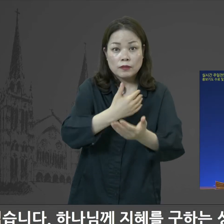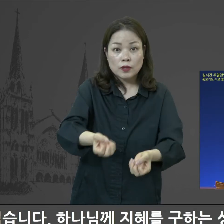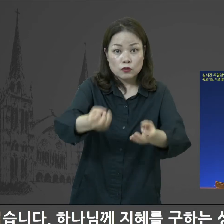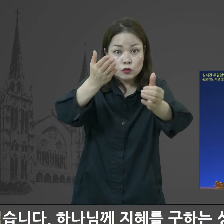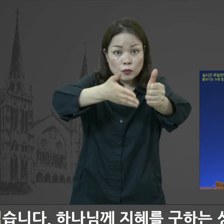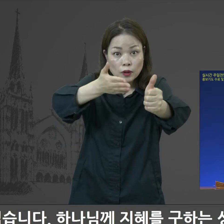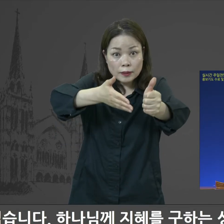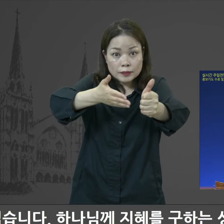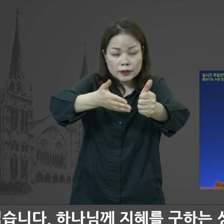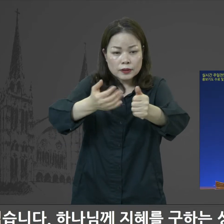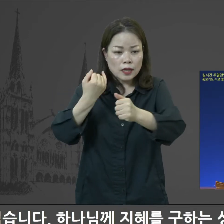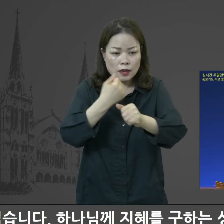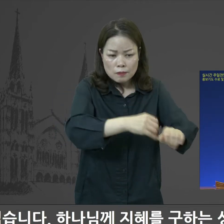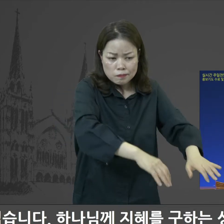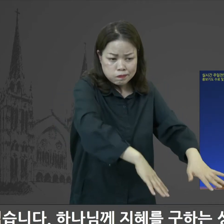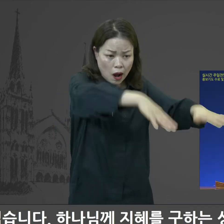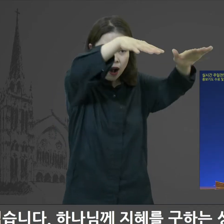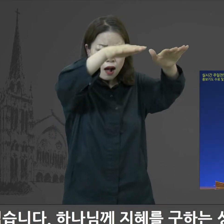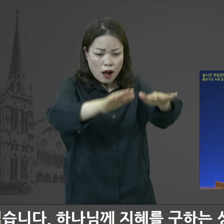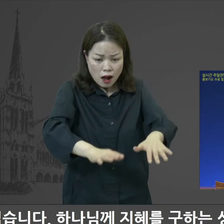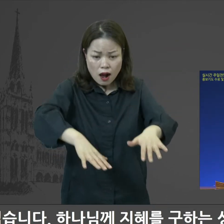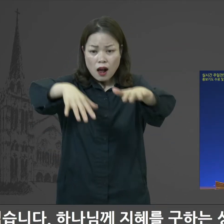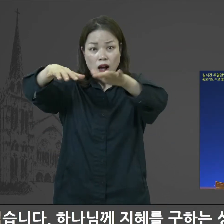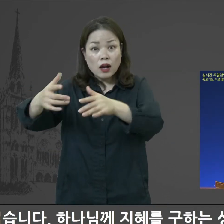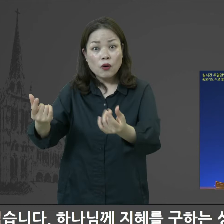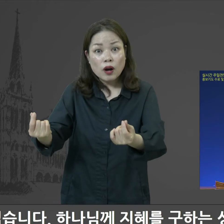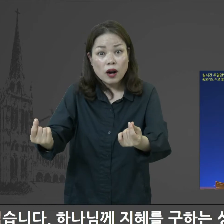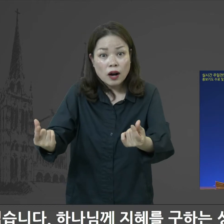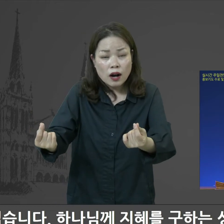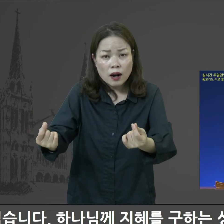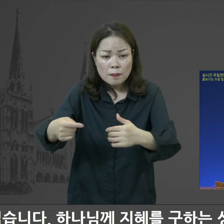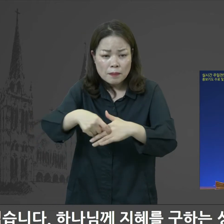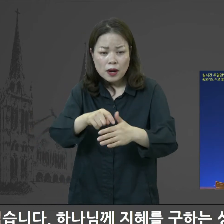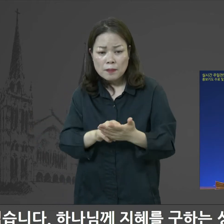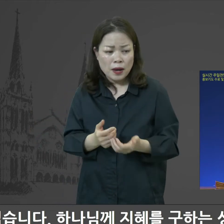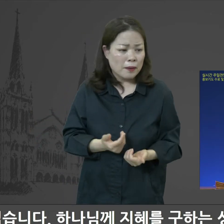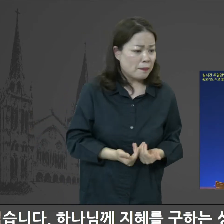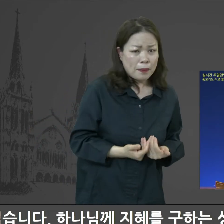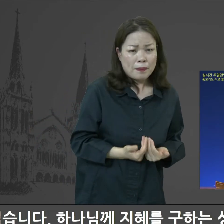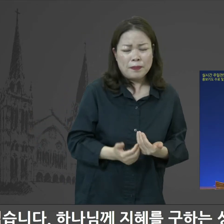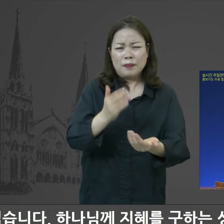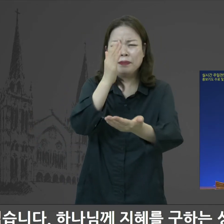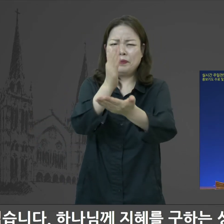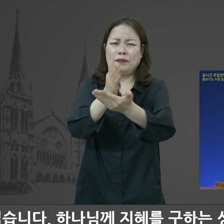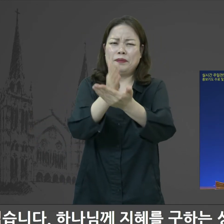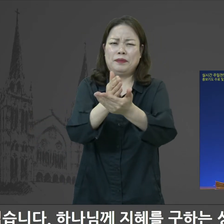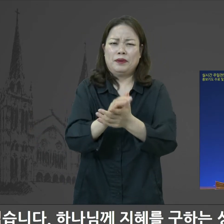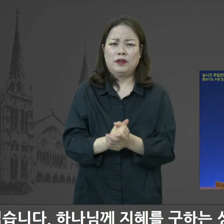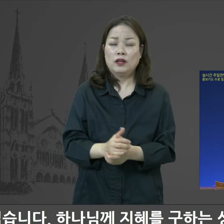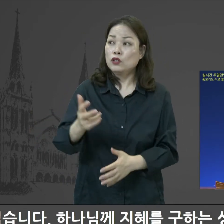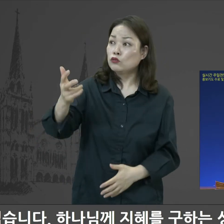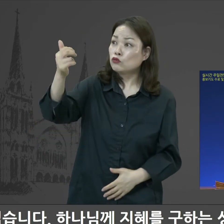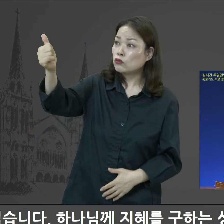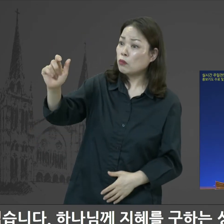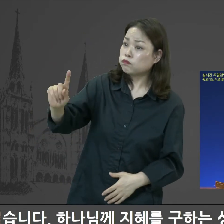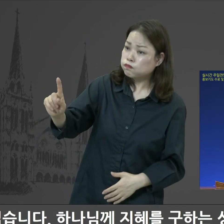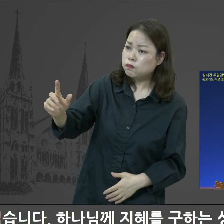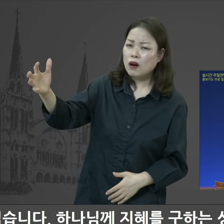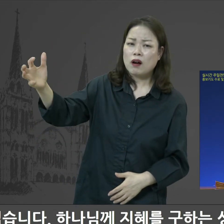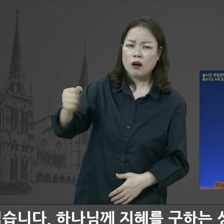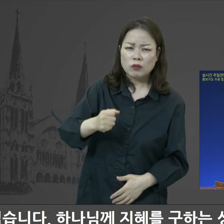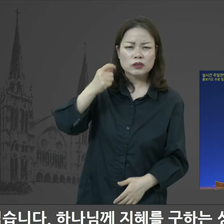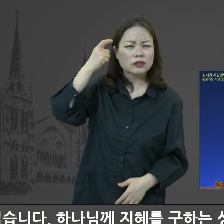축복합니다. 바다에 파도가 들어왔다 나갔다 하는 것처럼 마음이 왔다 갔다 하면 안 됩니다. 이런 사람은 주께 무엇인가